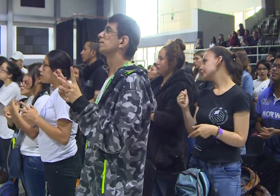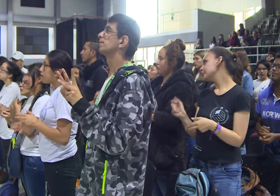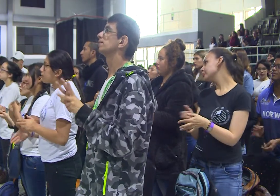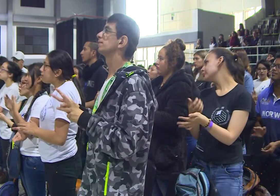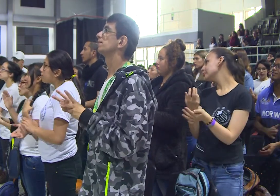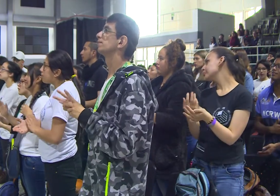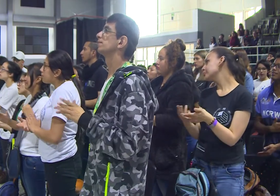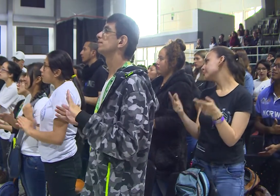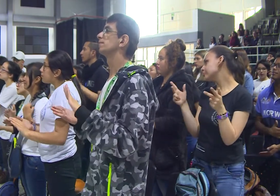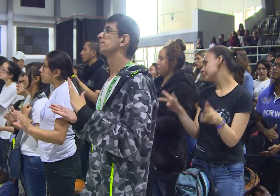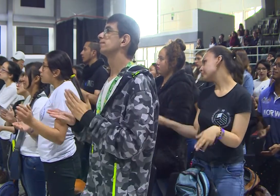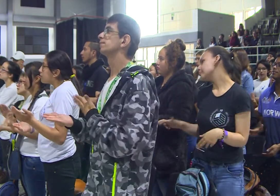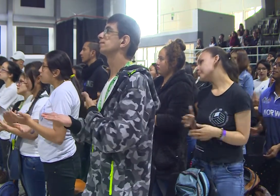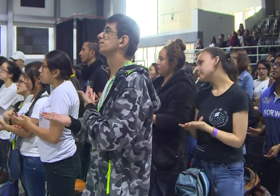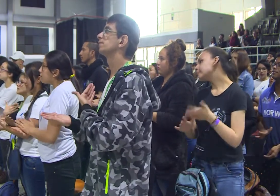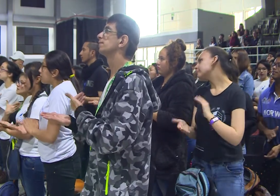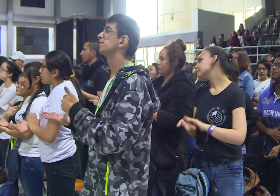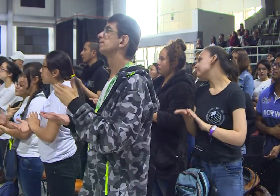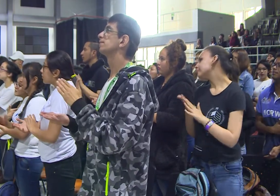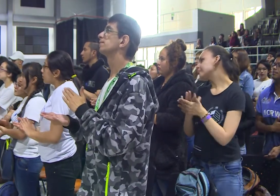los cantores